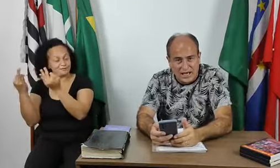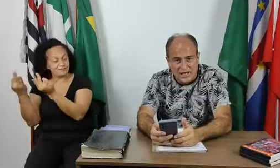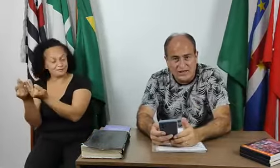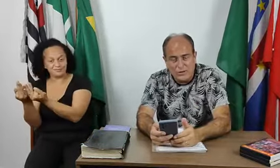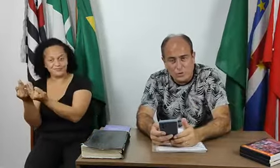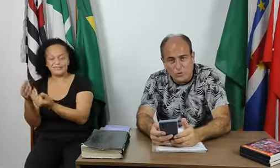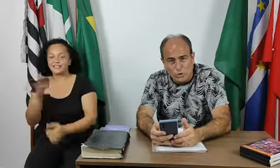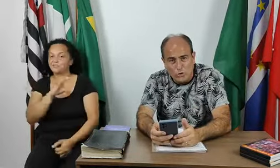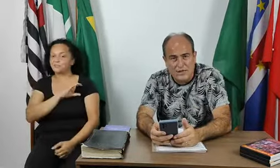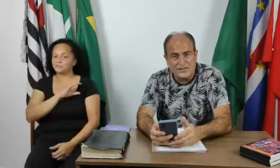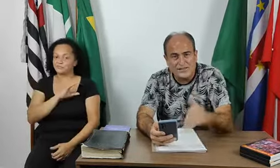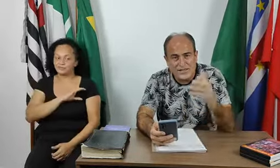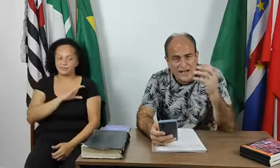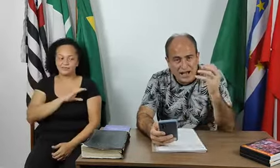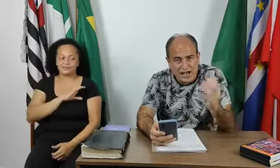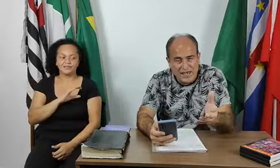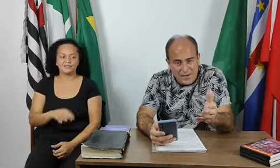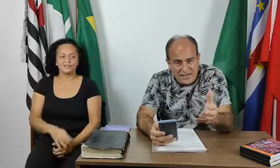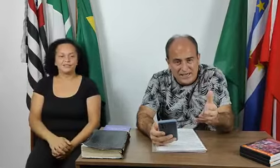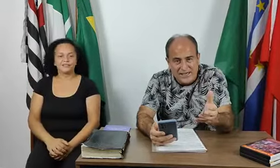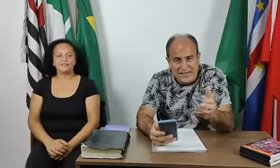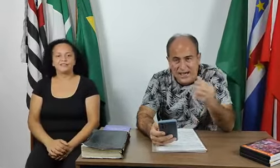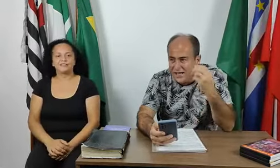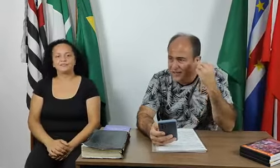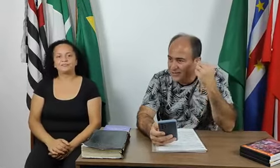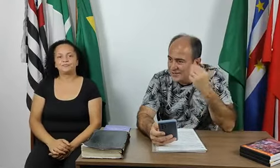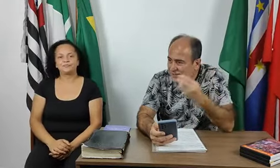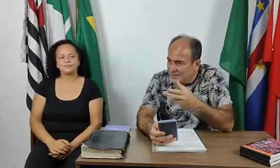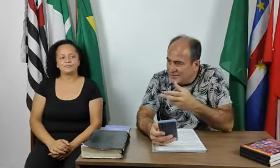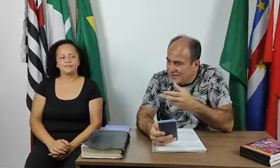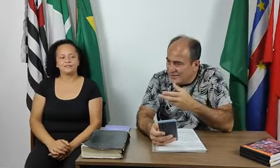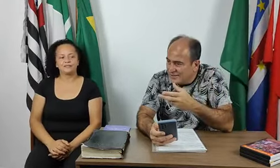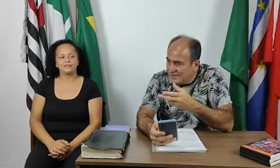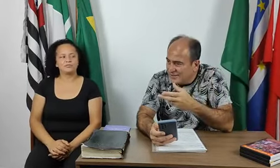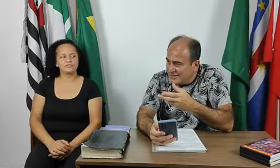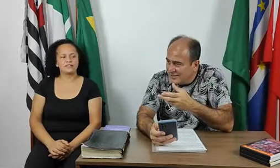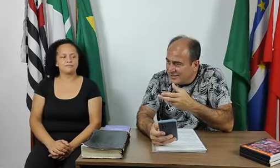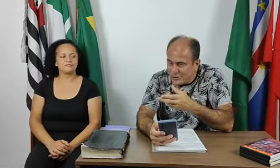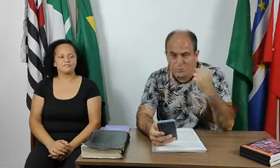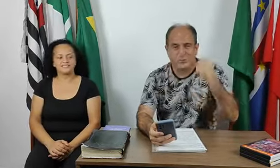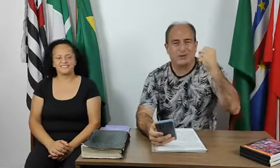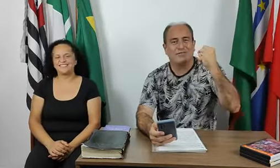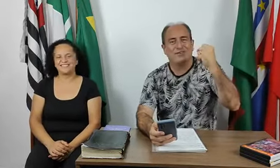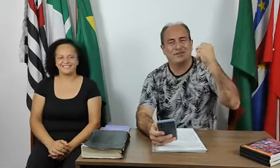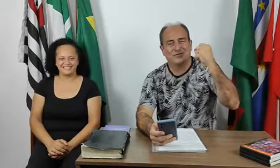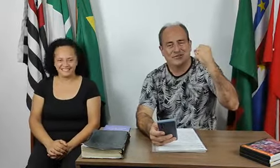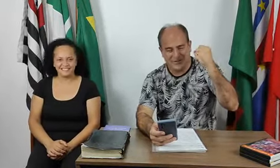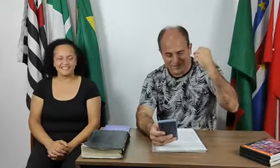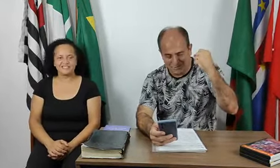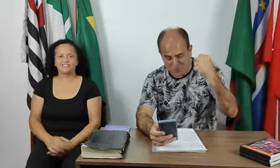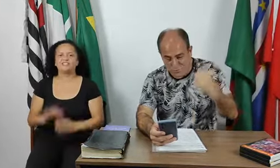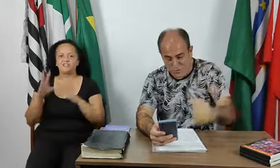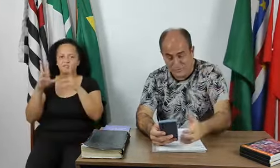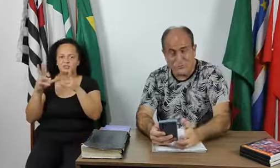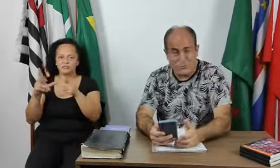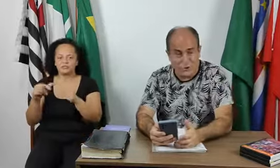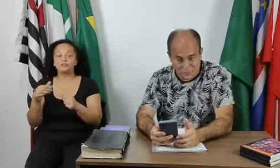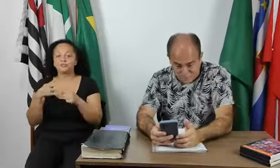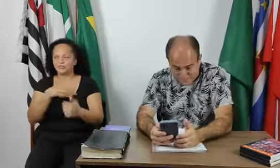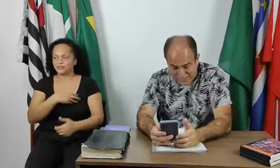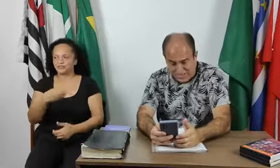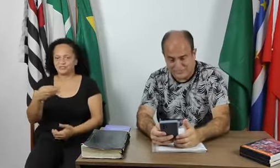filhão lá, o Lucas, a Rebequinha e o Gustavinho, né? Me deu um branco